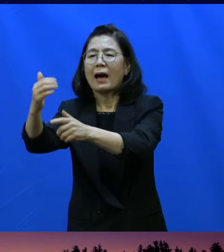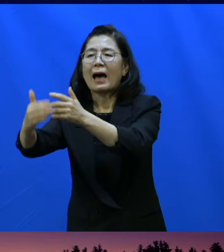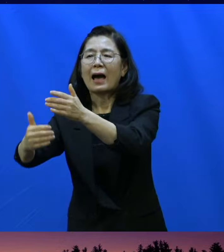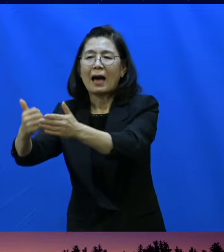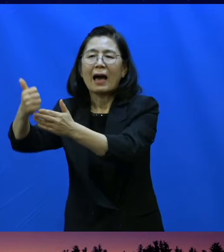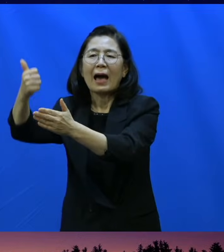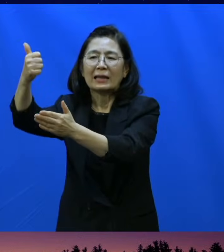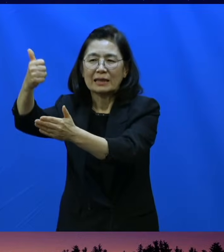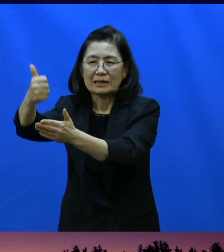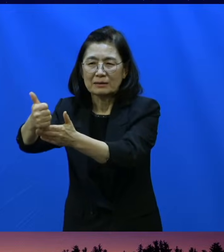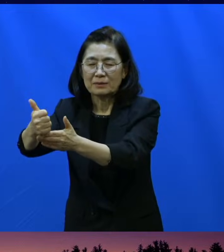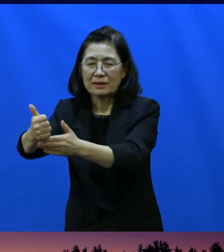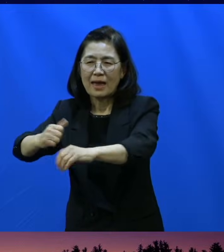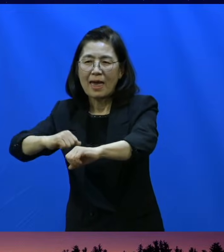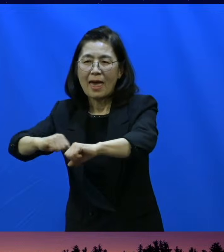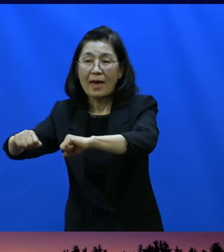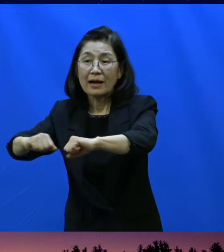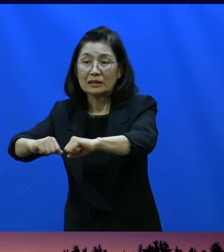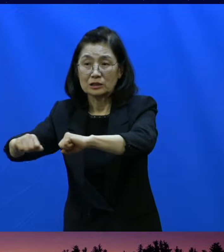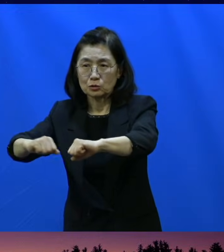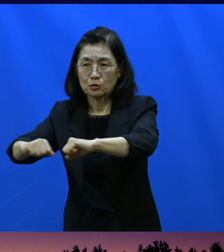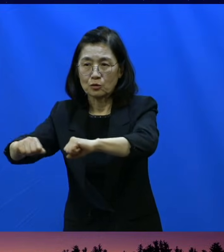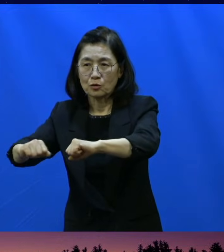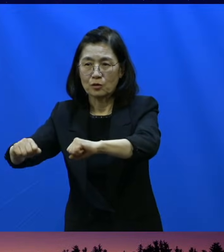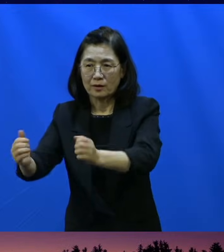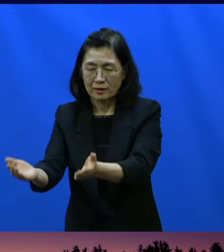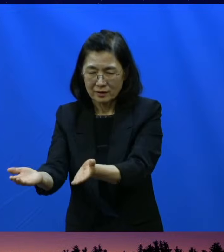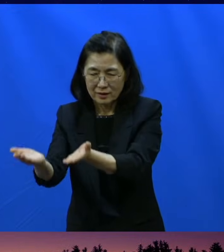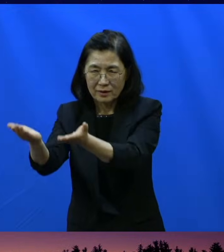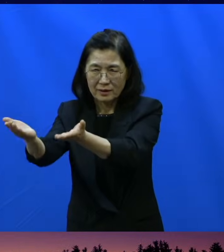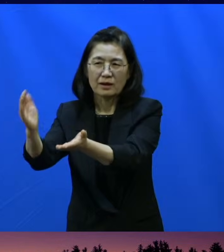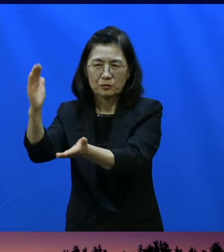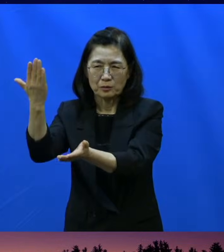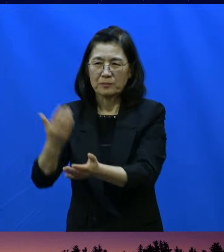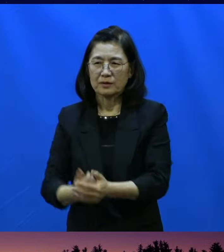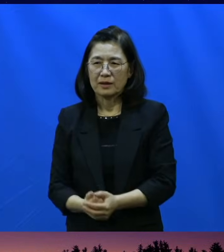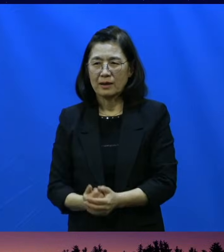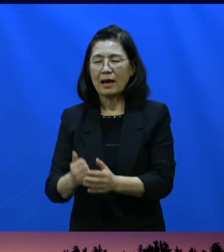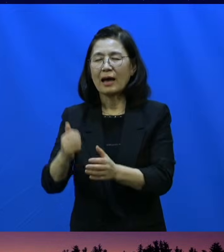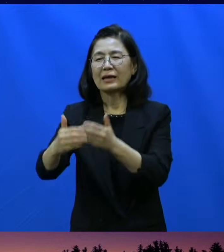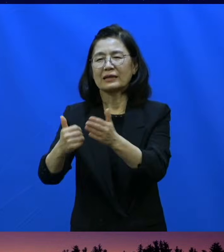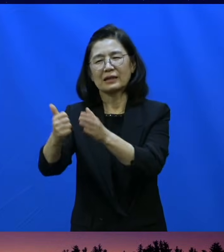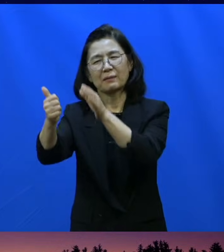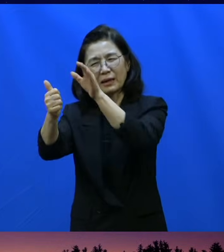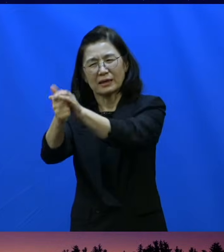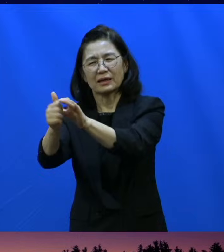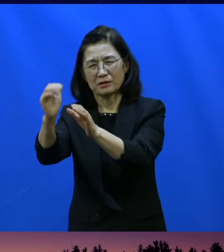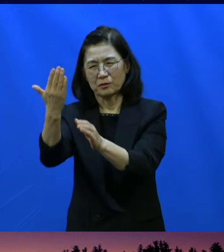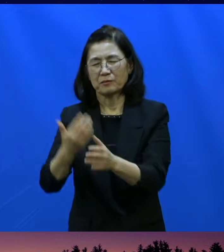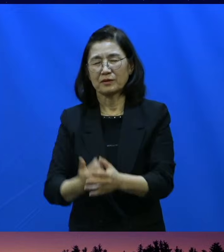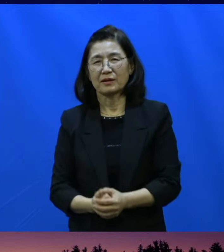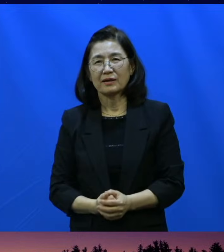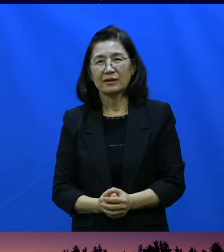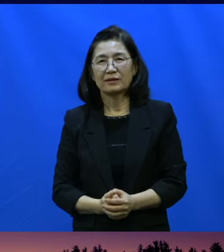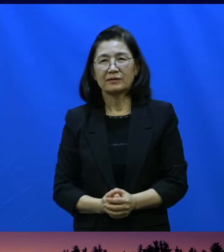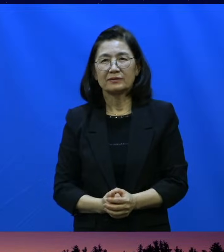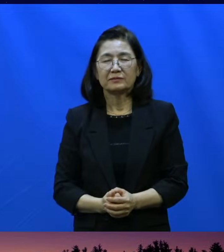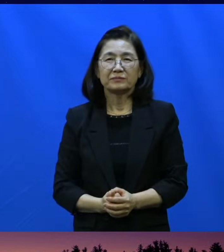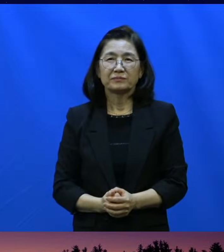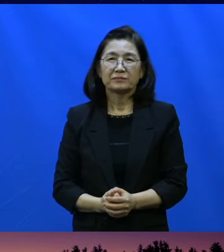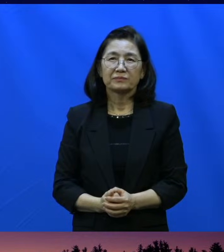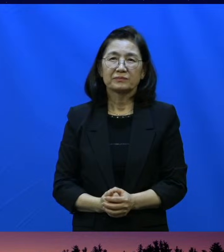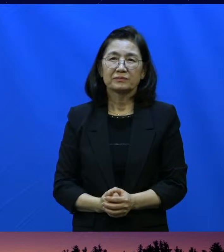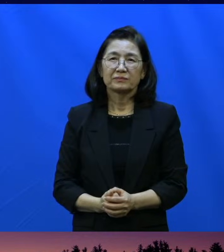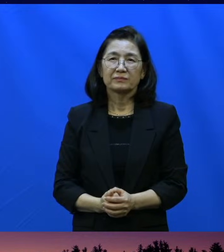막 기도의 분위기를 막 일으키려고 하면요, 오히려 성령을 방해할 때가 있어.